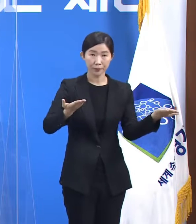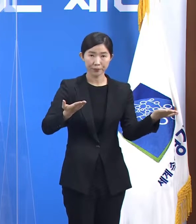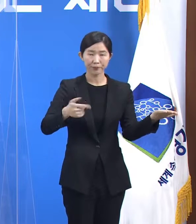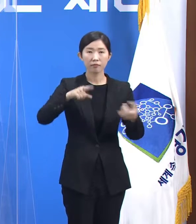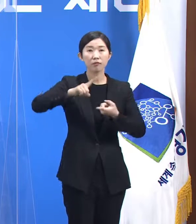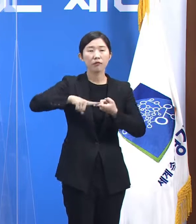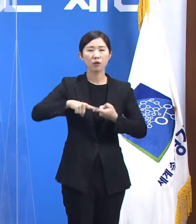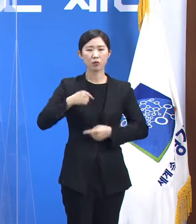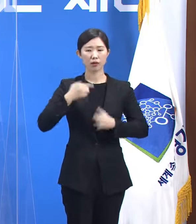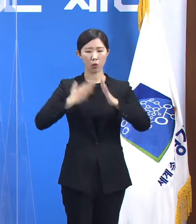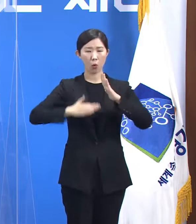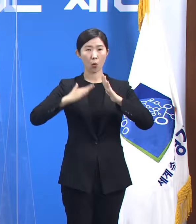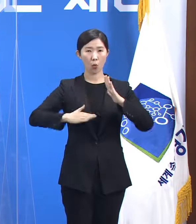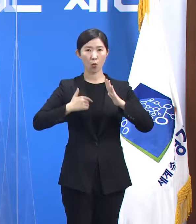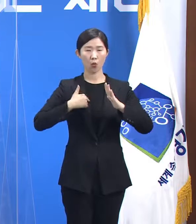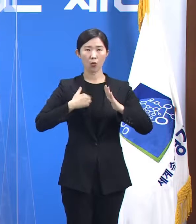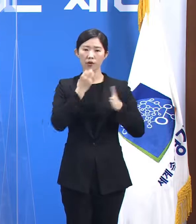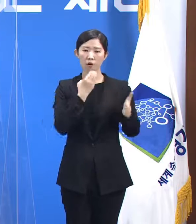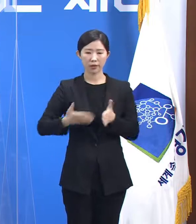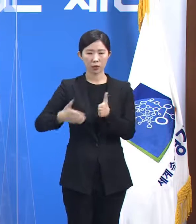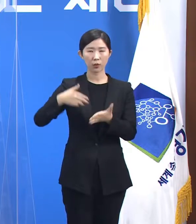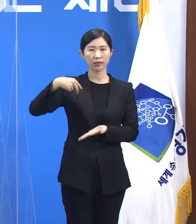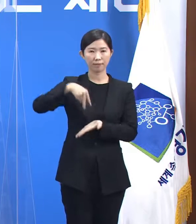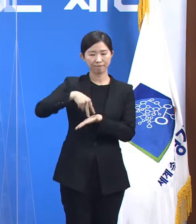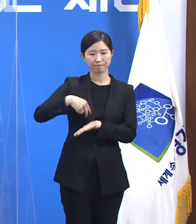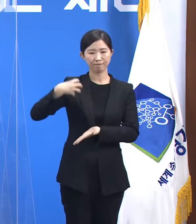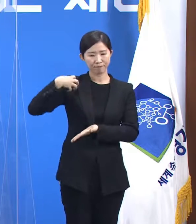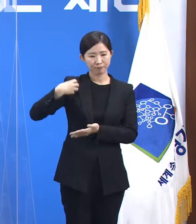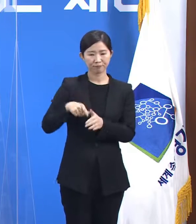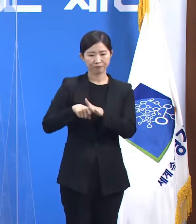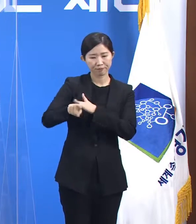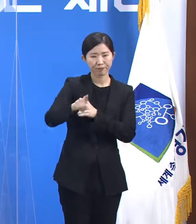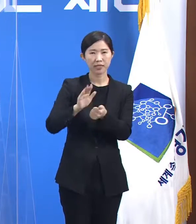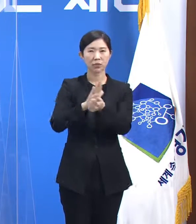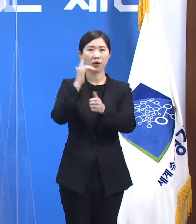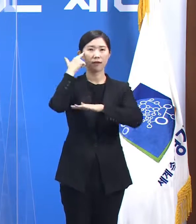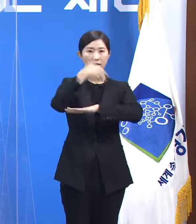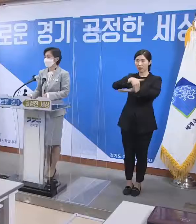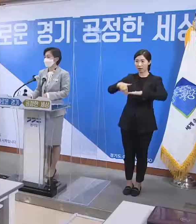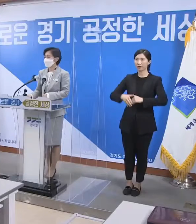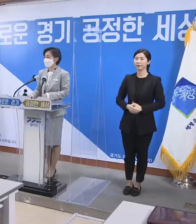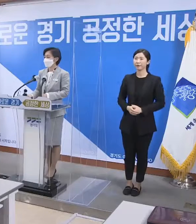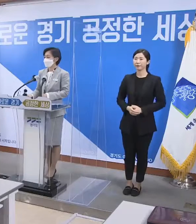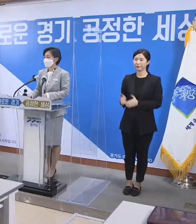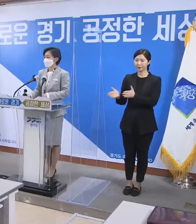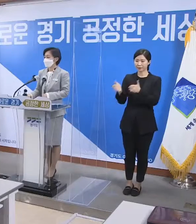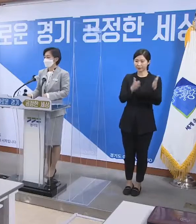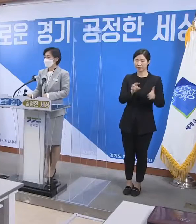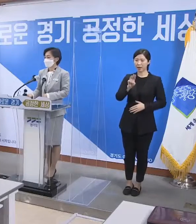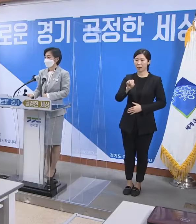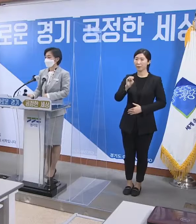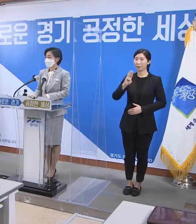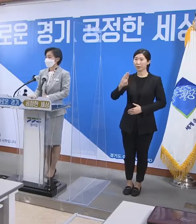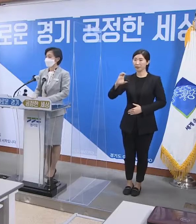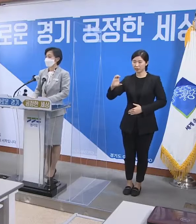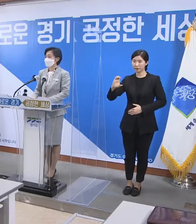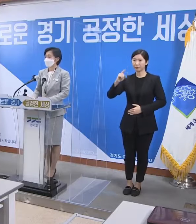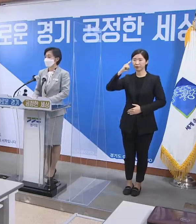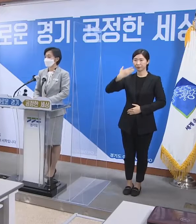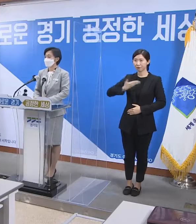나서서 열심히 노력하는 모습을 보이고자 합니다. 예, 다음 MBC 홍의표 기자입니다. 이번